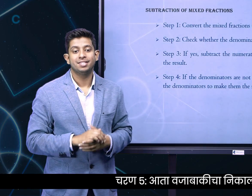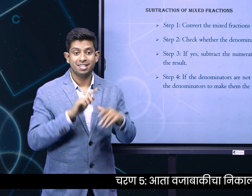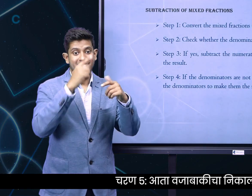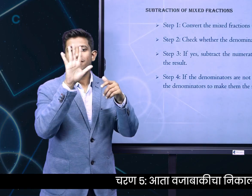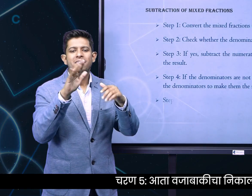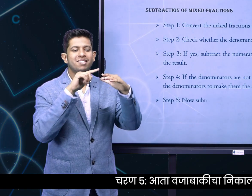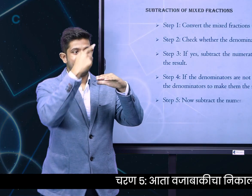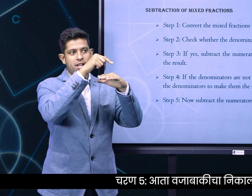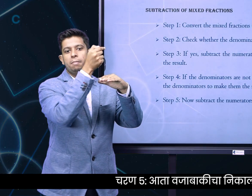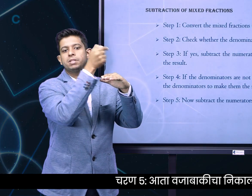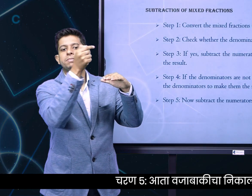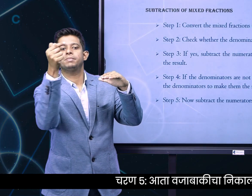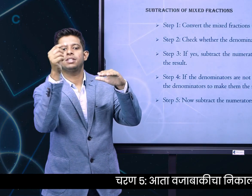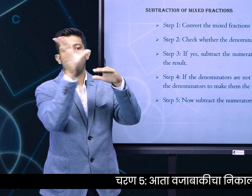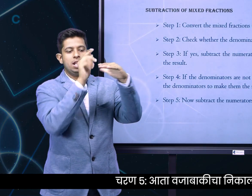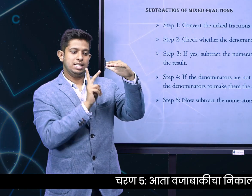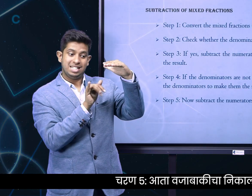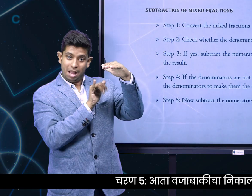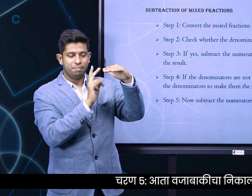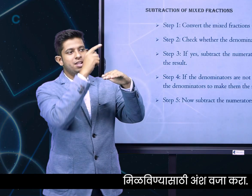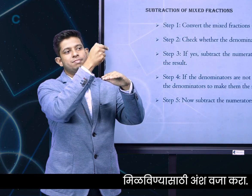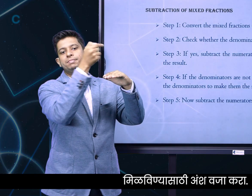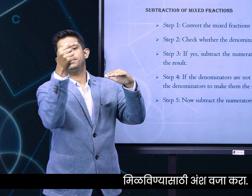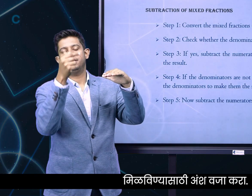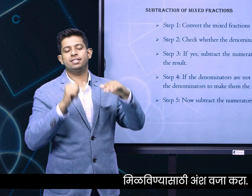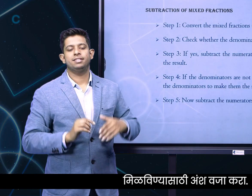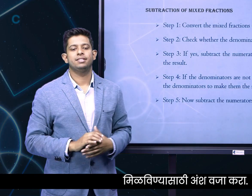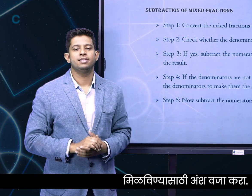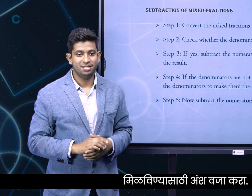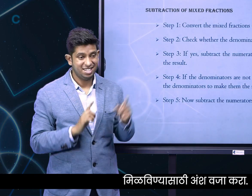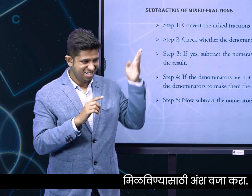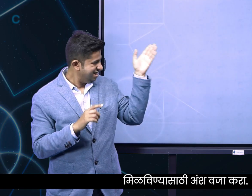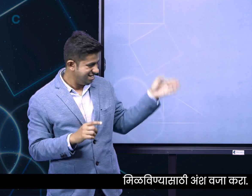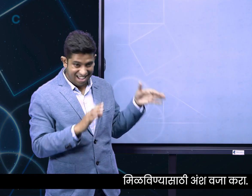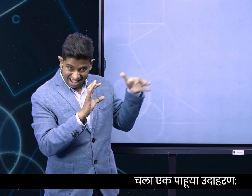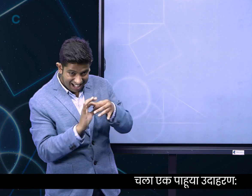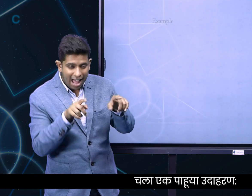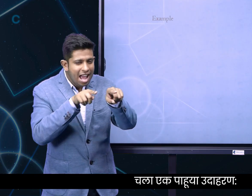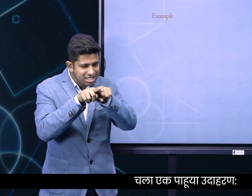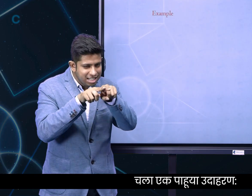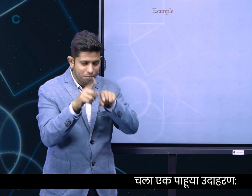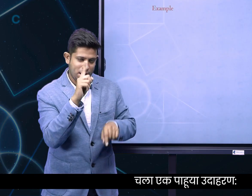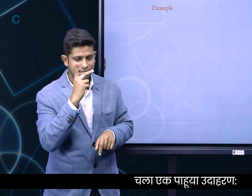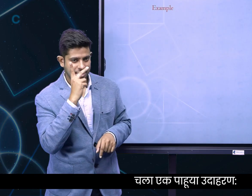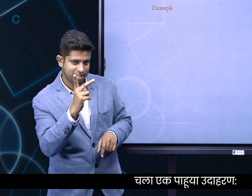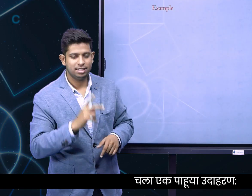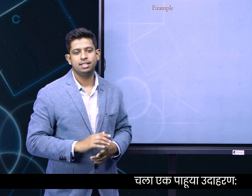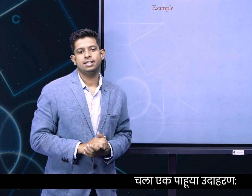चरण 5. आता वजाबाकीचा निकाल मिळवण्यासाठी अंश वजा करा. चला एक उदाहरण पाहूया.